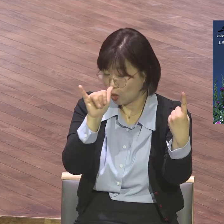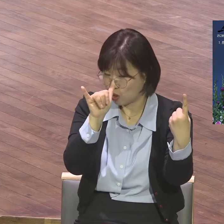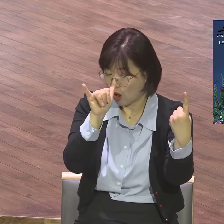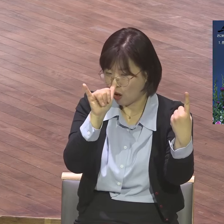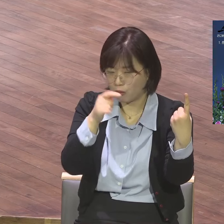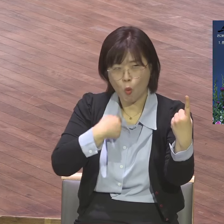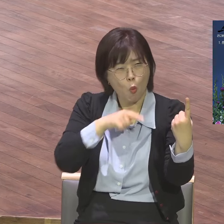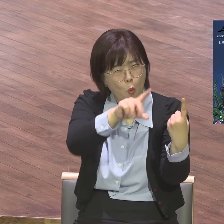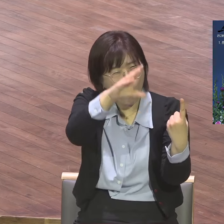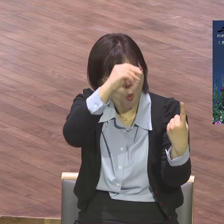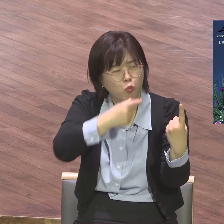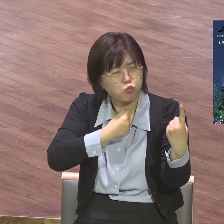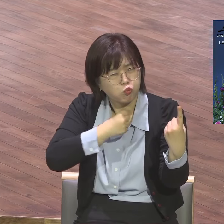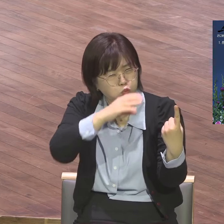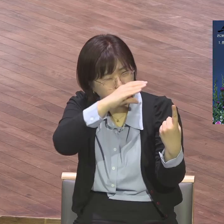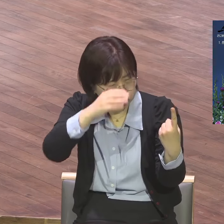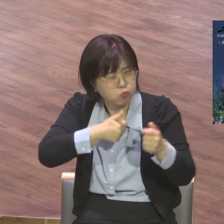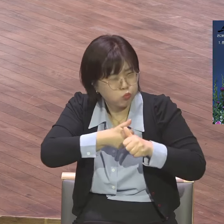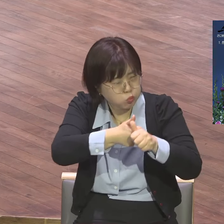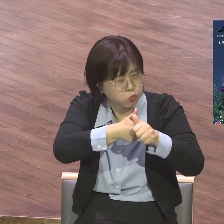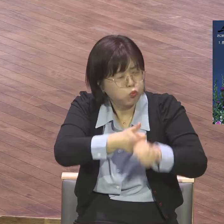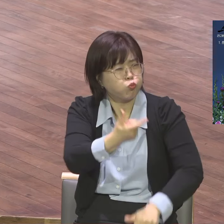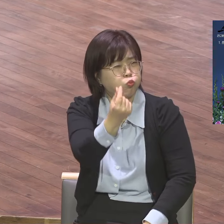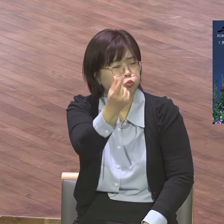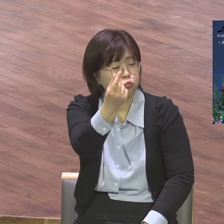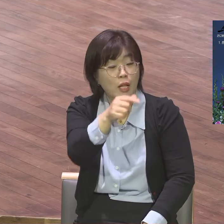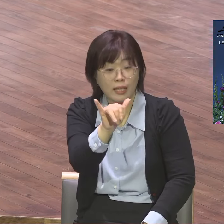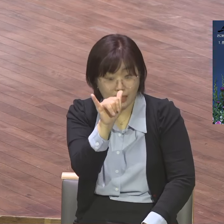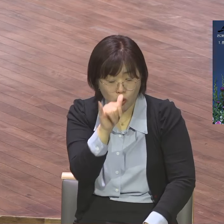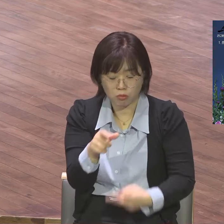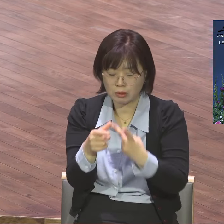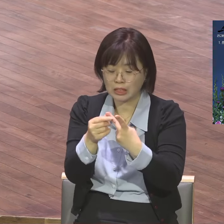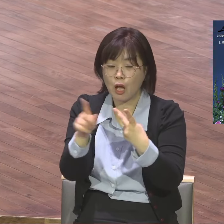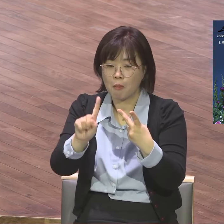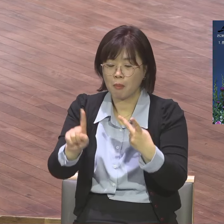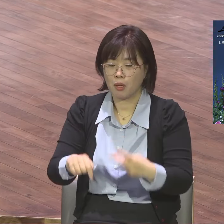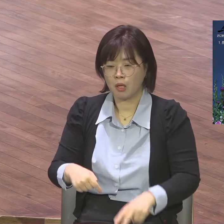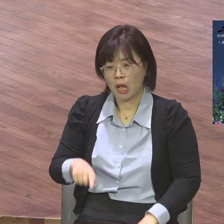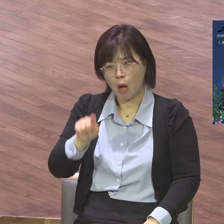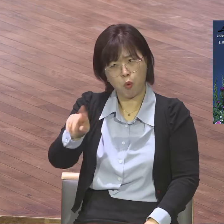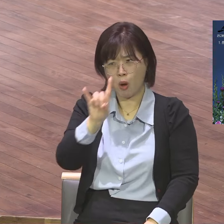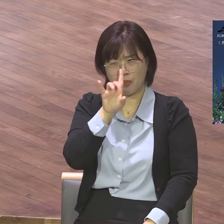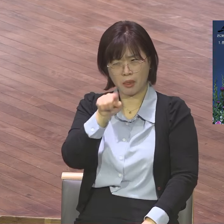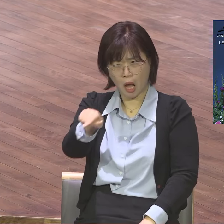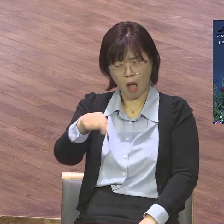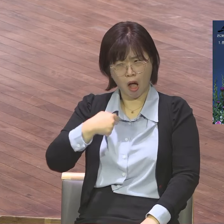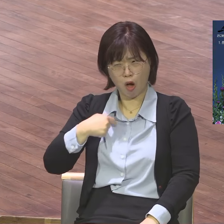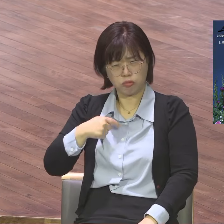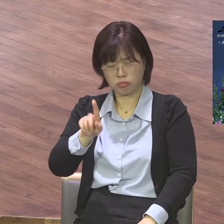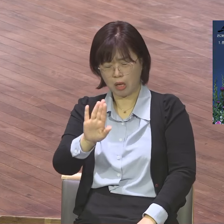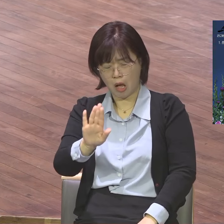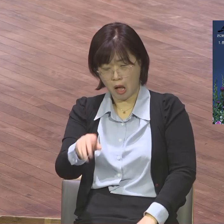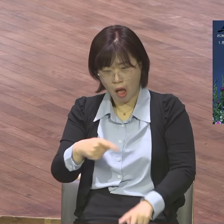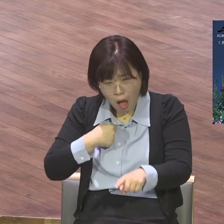이 메시지. 그리고 반대로 따라가서는 절대로 안 되는 반면교사. 이